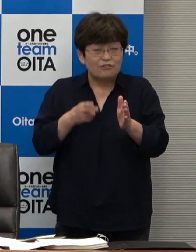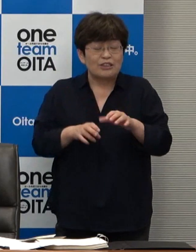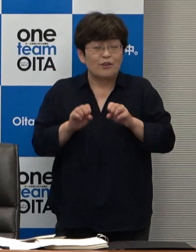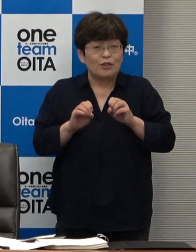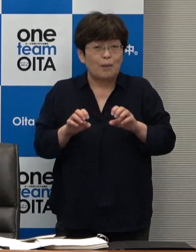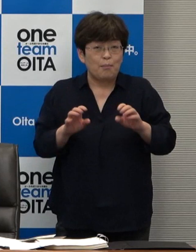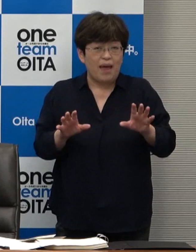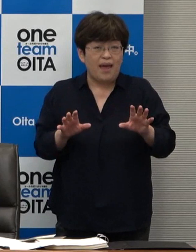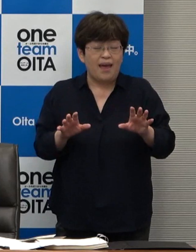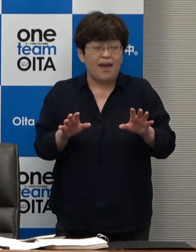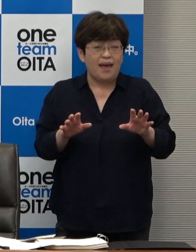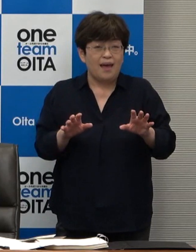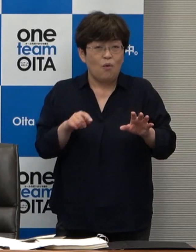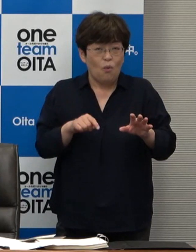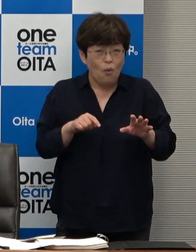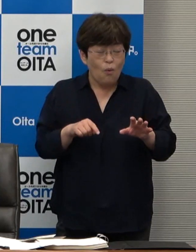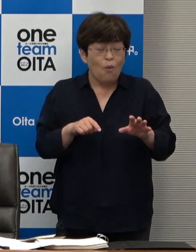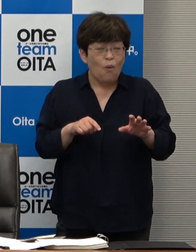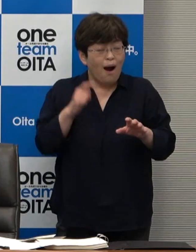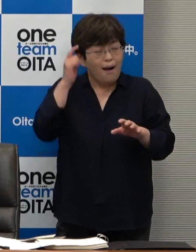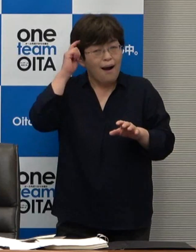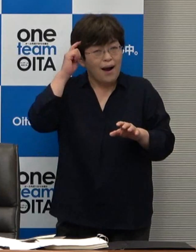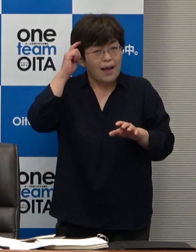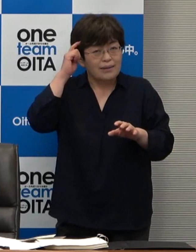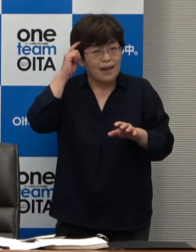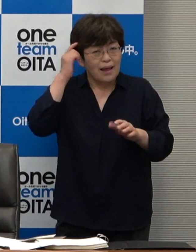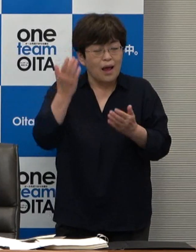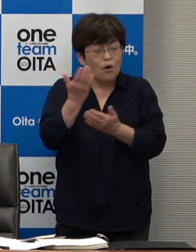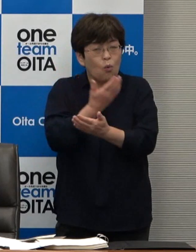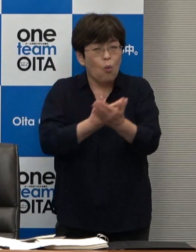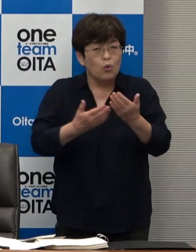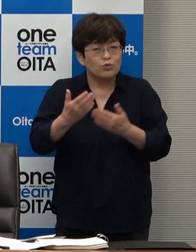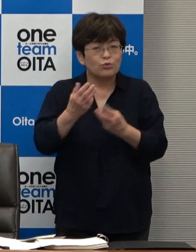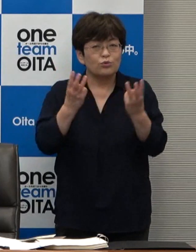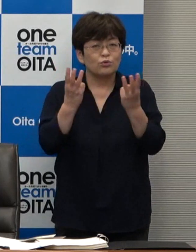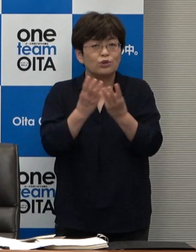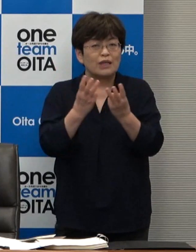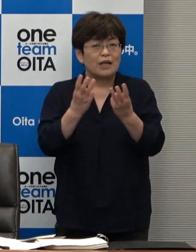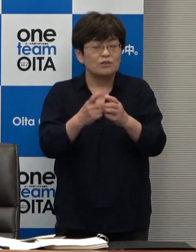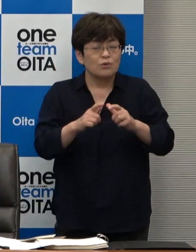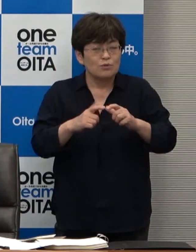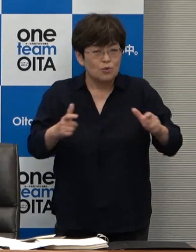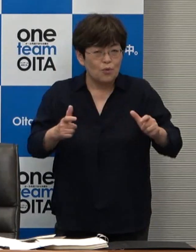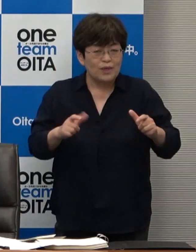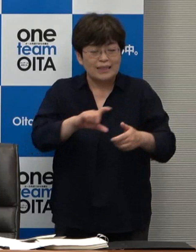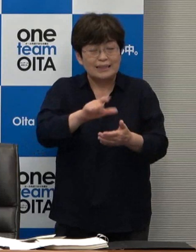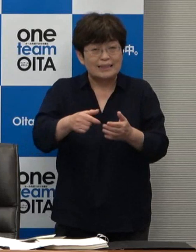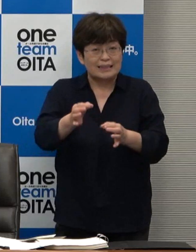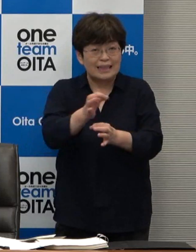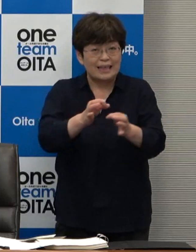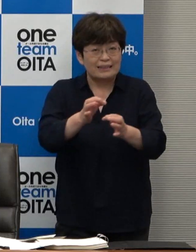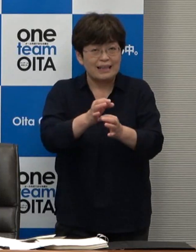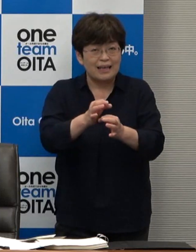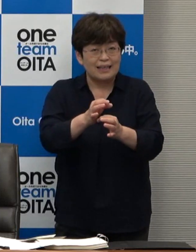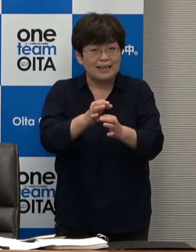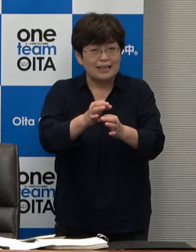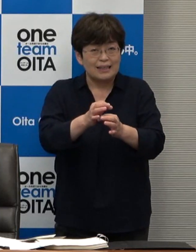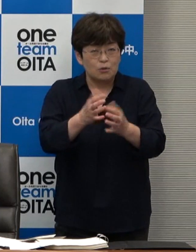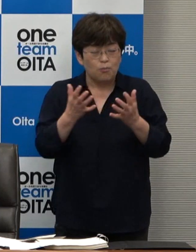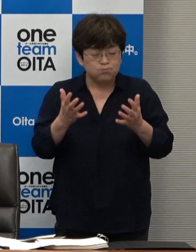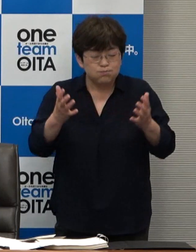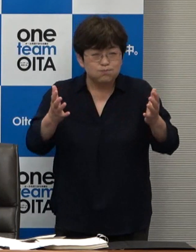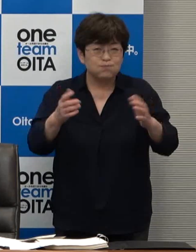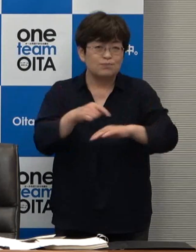ーン JR を見据え、交流人口の増加と地域経済の活性化を図ります。